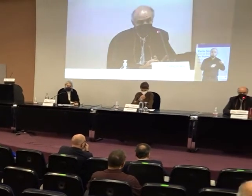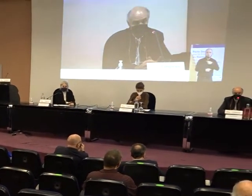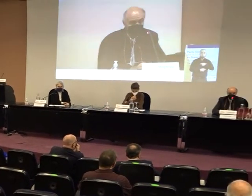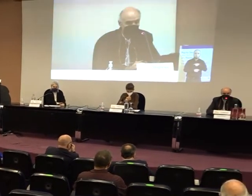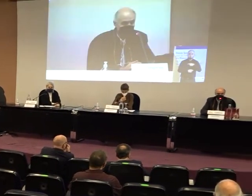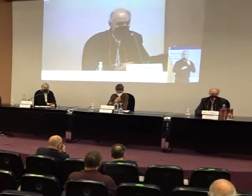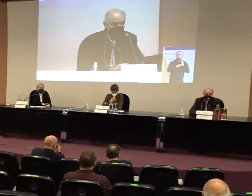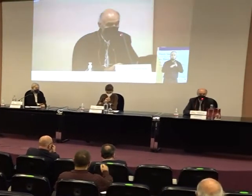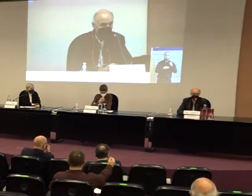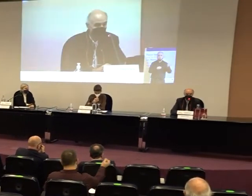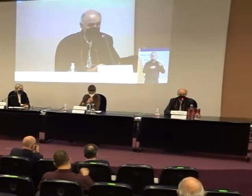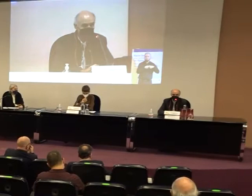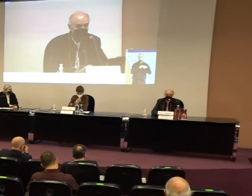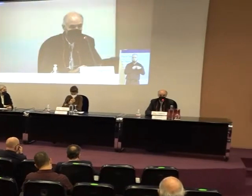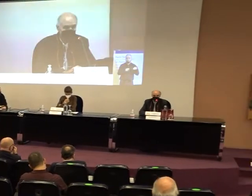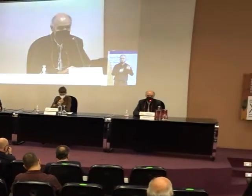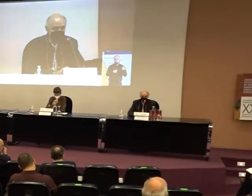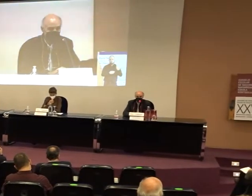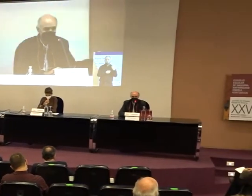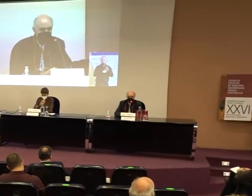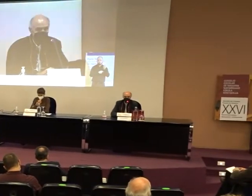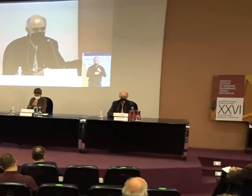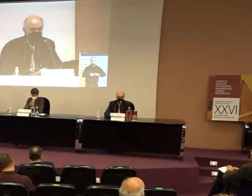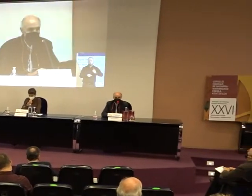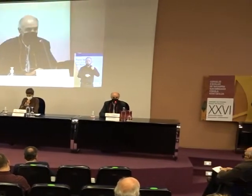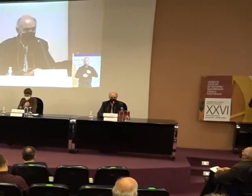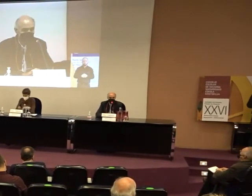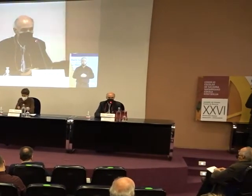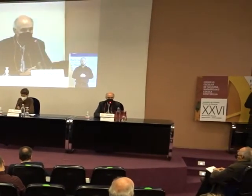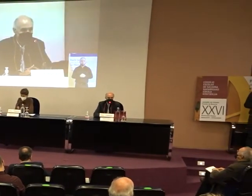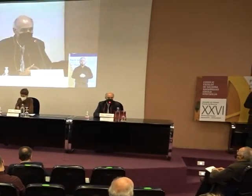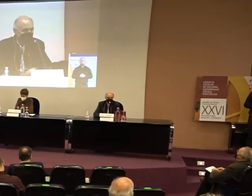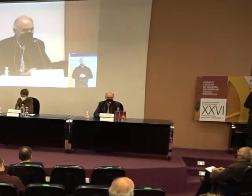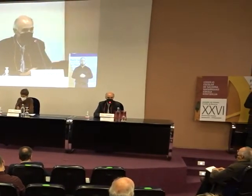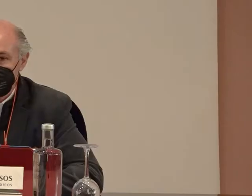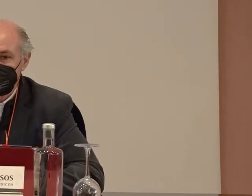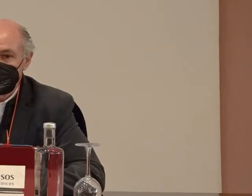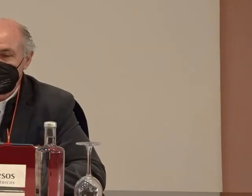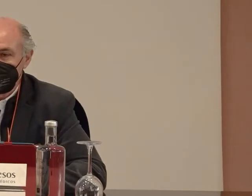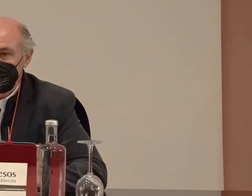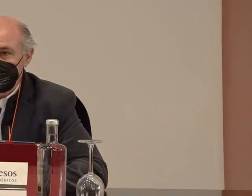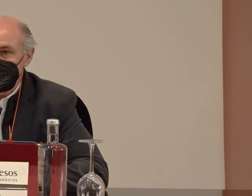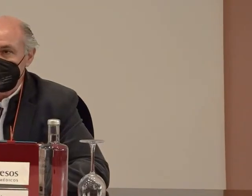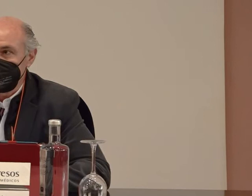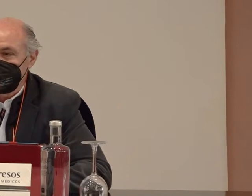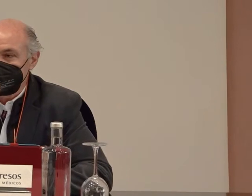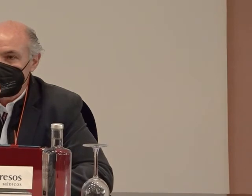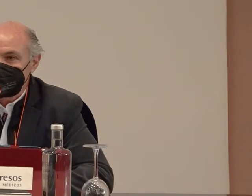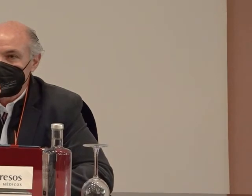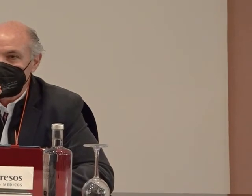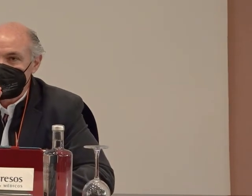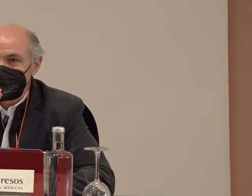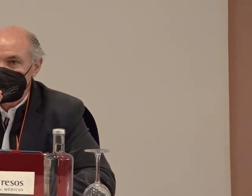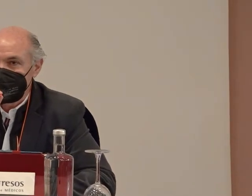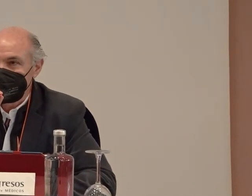con la participación del conjunto de agentes educativos para que navarra sea en todo momento una comunidad cohesionada